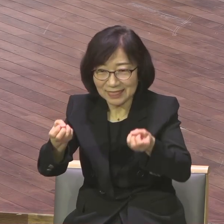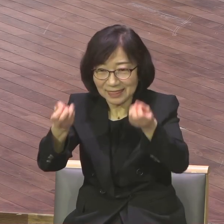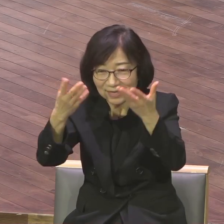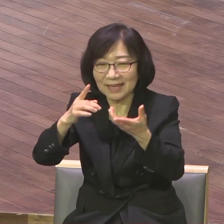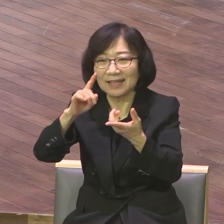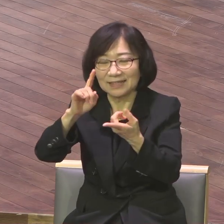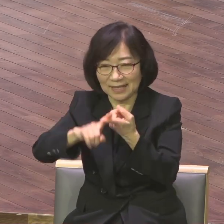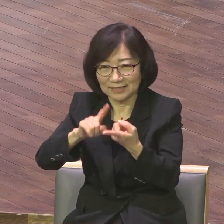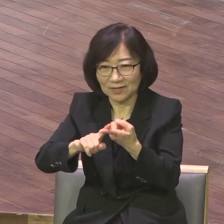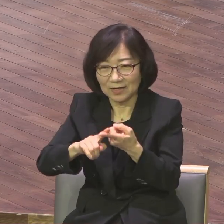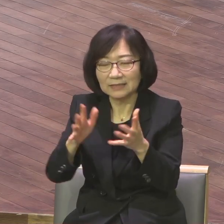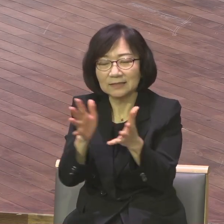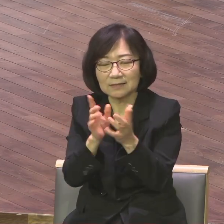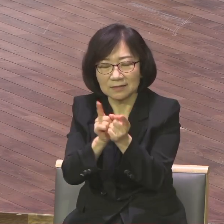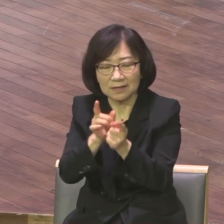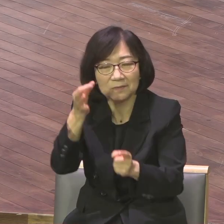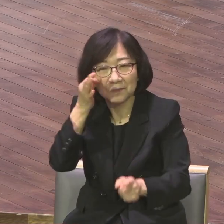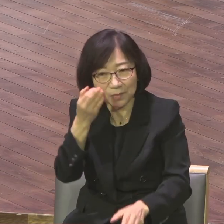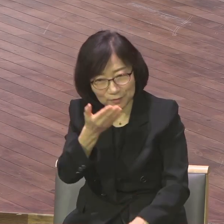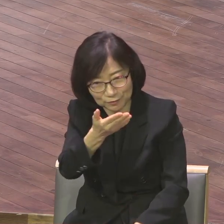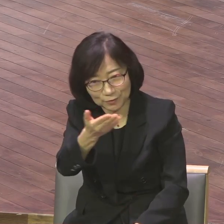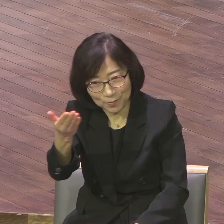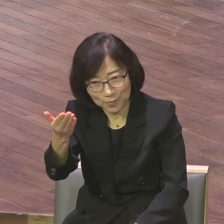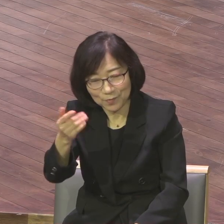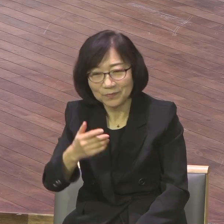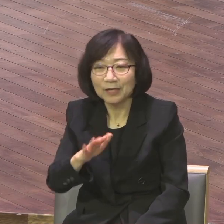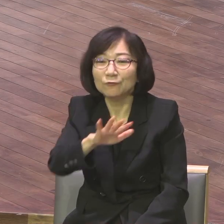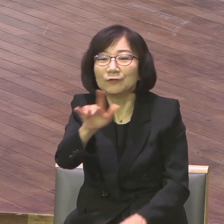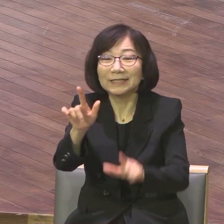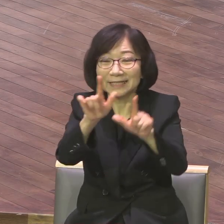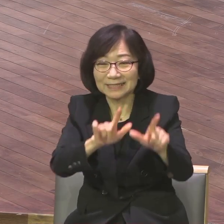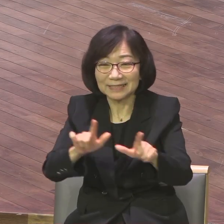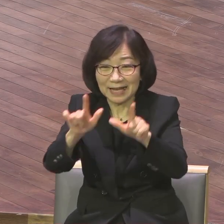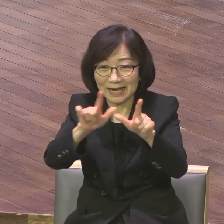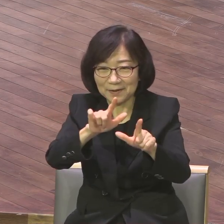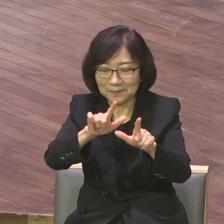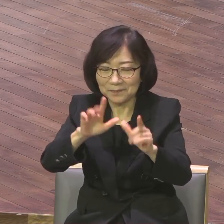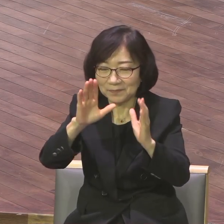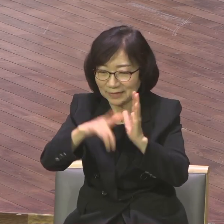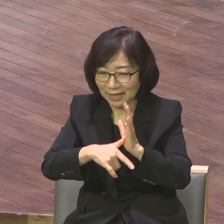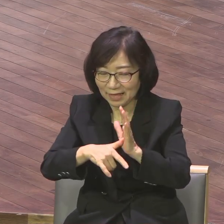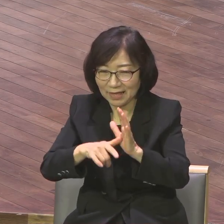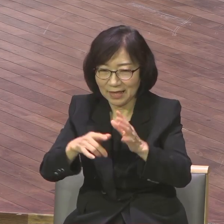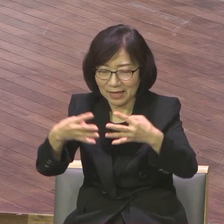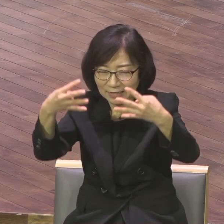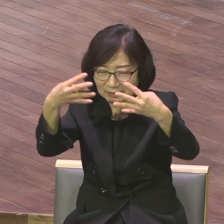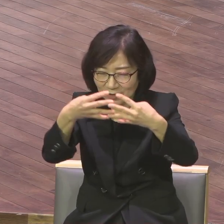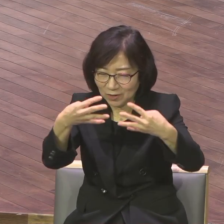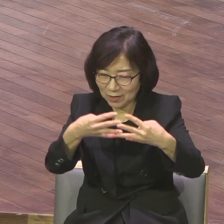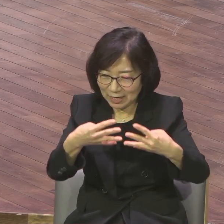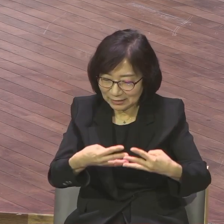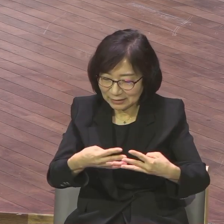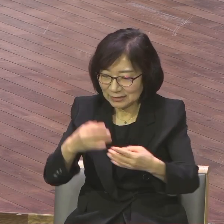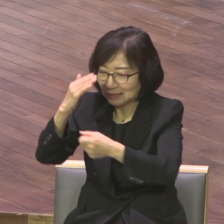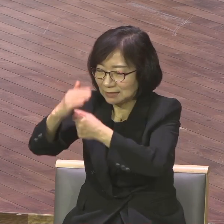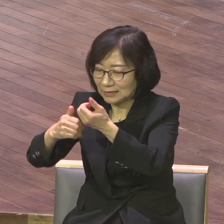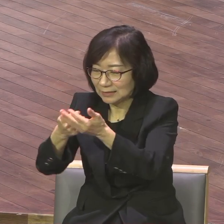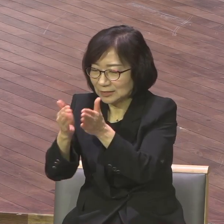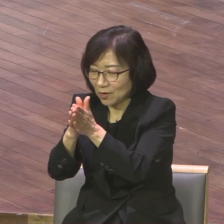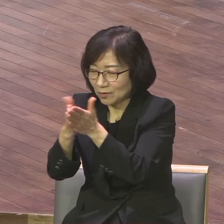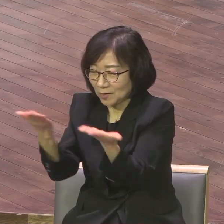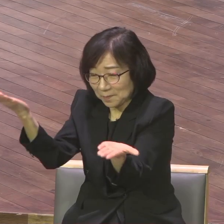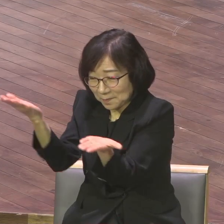그 의미를 삶의 현장에서 실제로 적용하는 성경적 신앙생활이 시작되기를